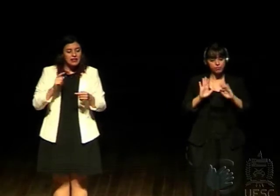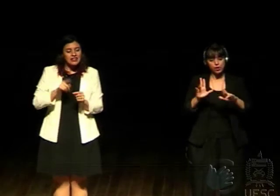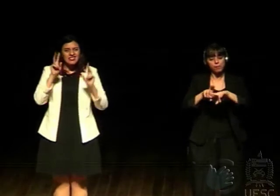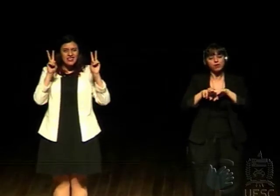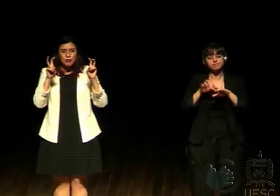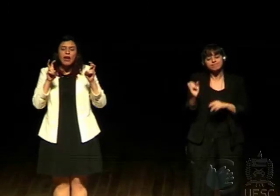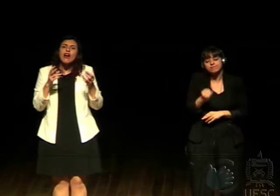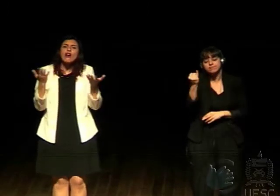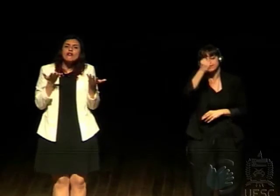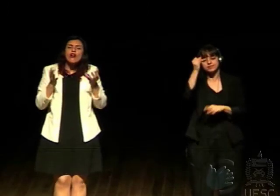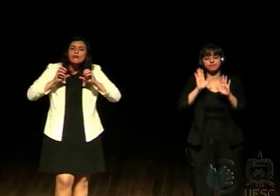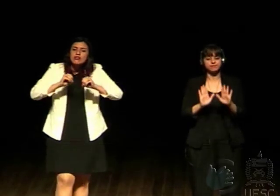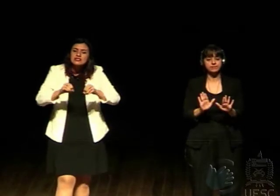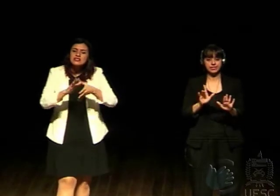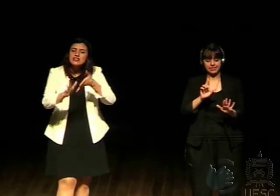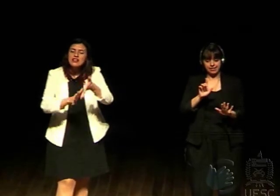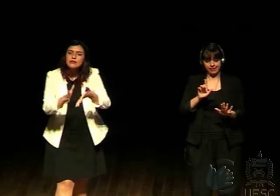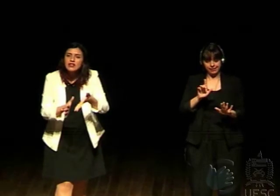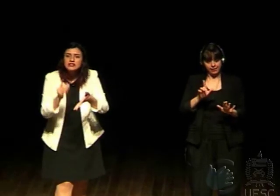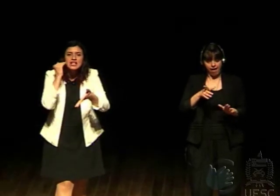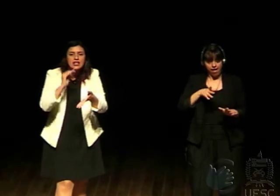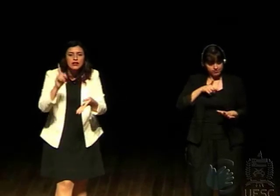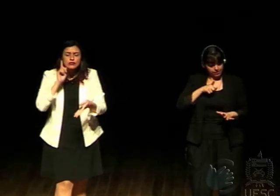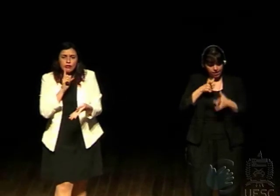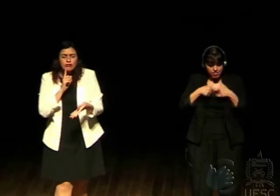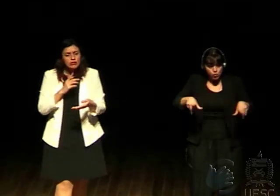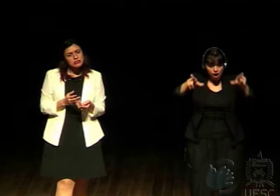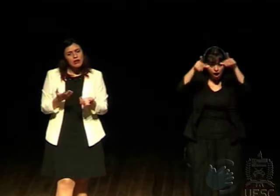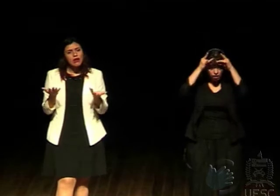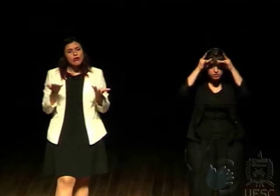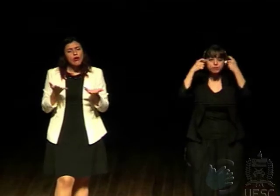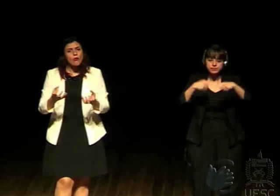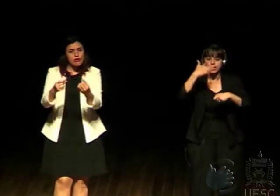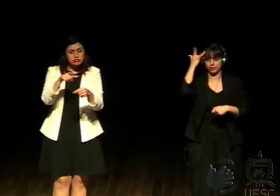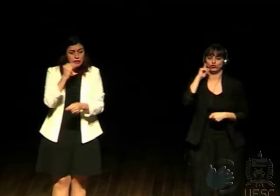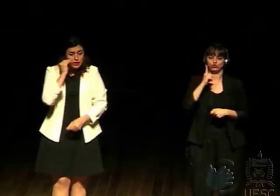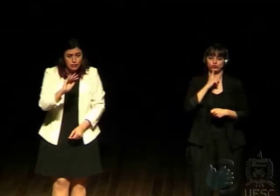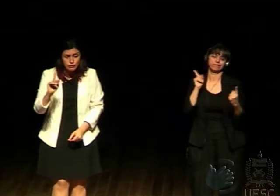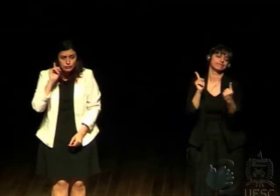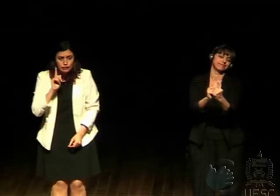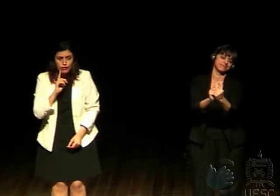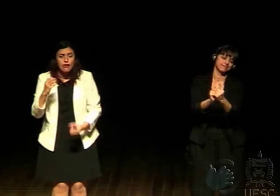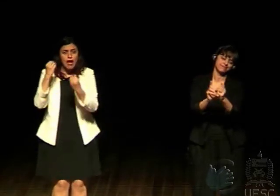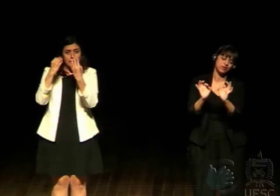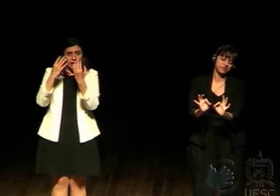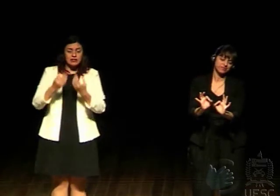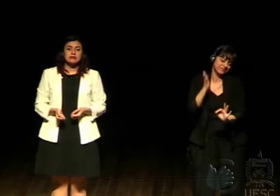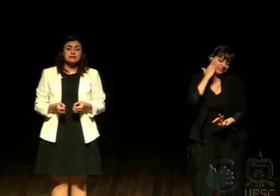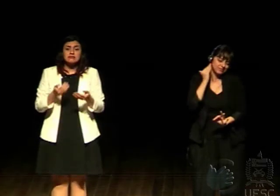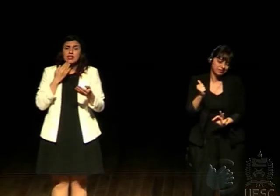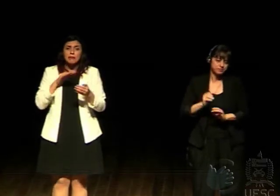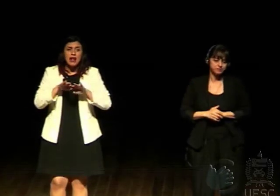Entonces, es fundamental que para la adquisición de la lengua existan personas sordas presentes.